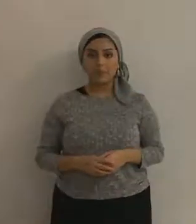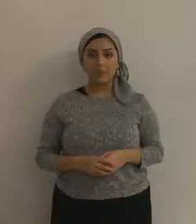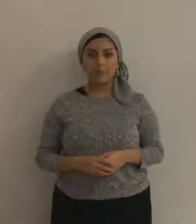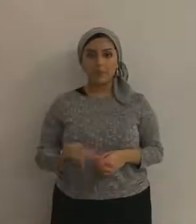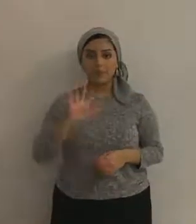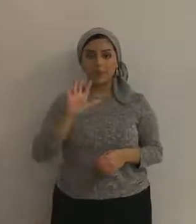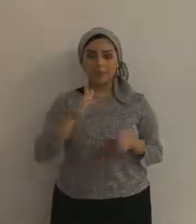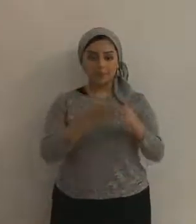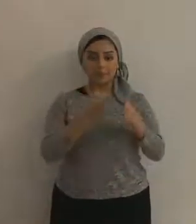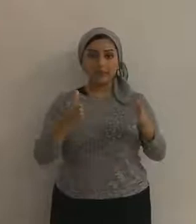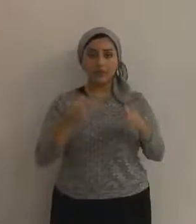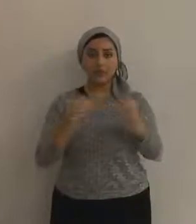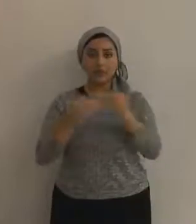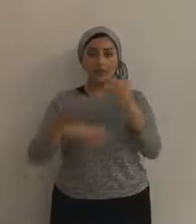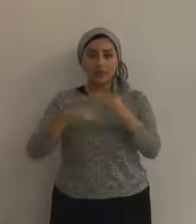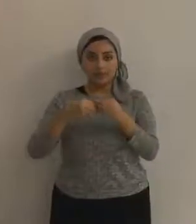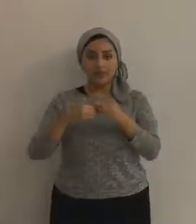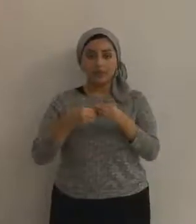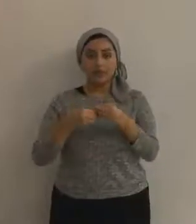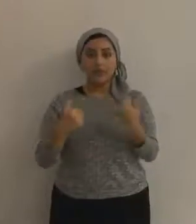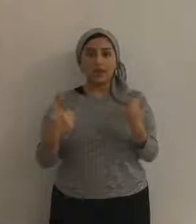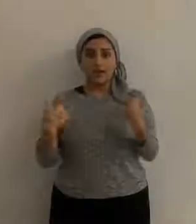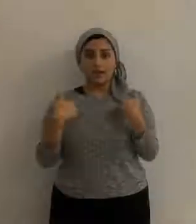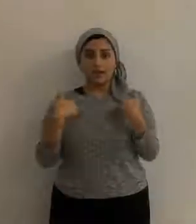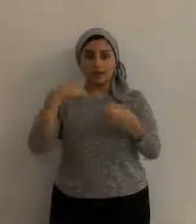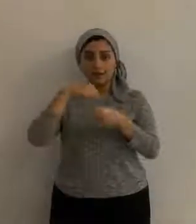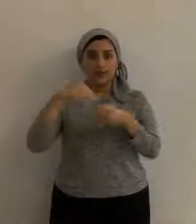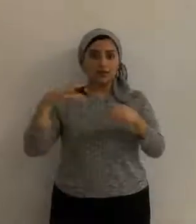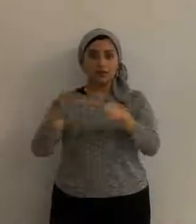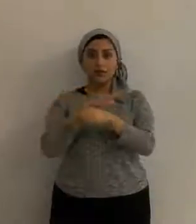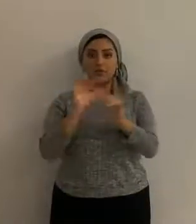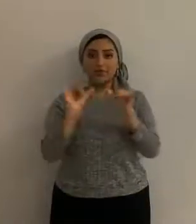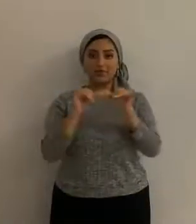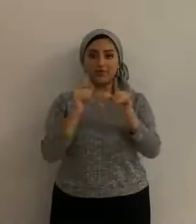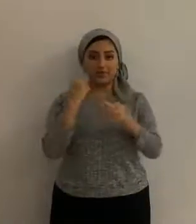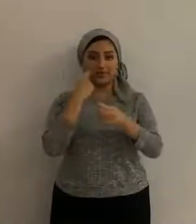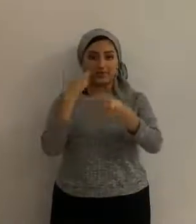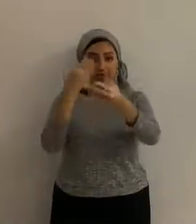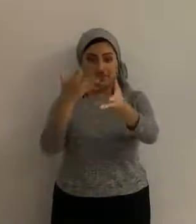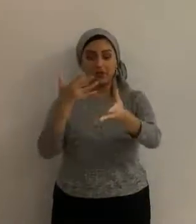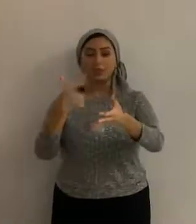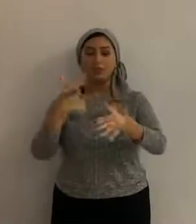codos más. Así tenemos entonces que con estas medidas ya podemos tener